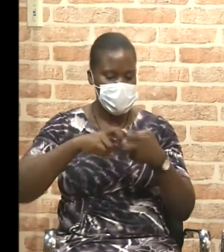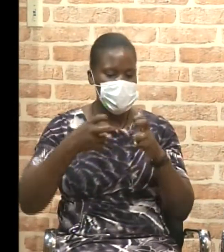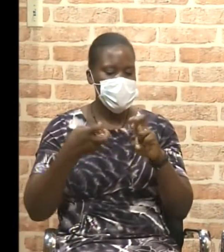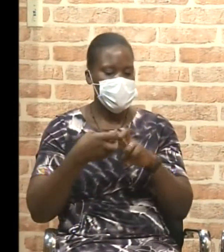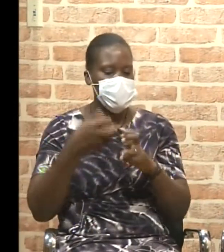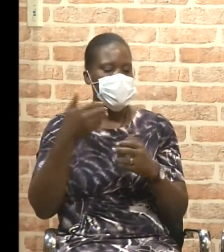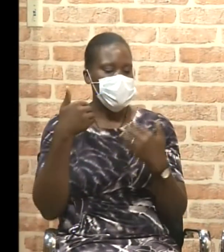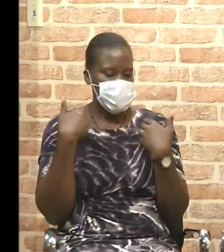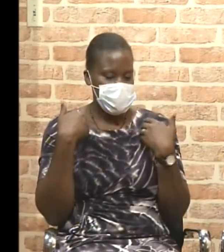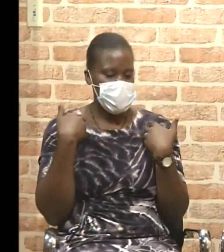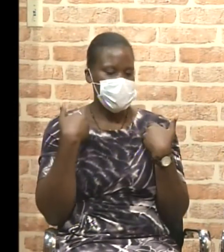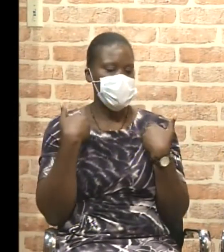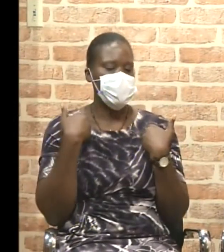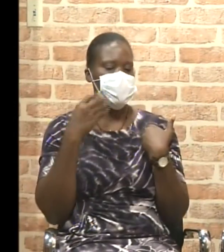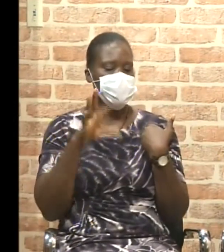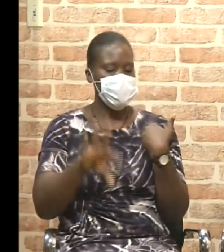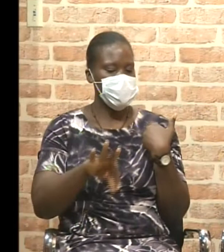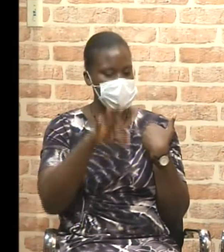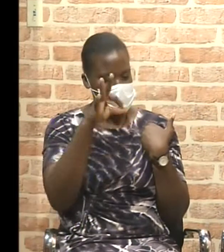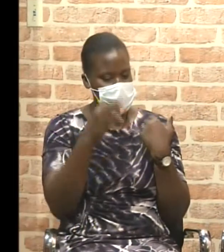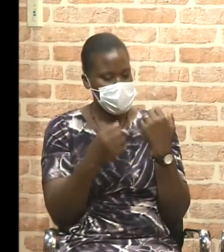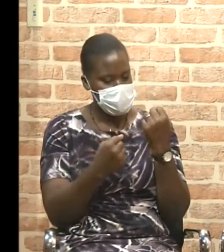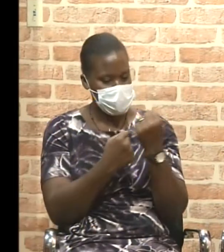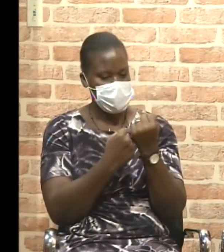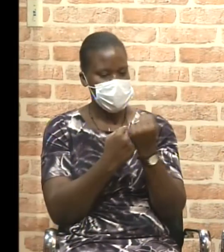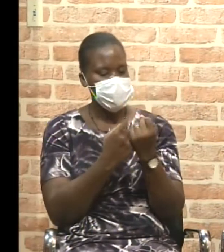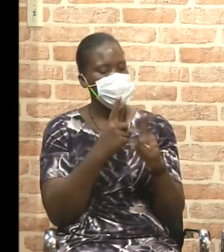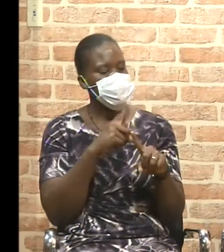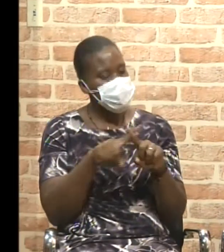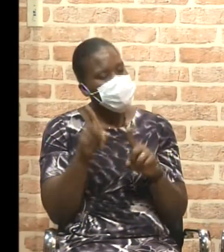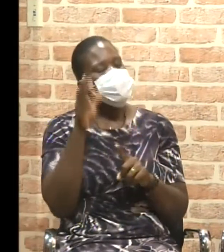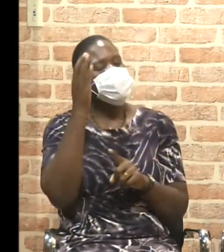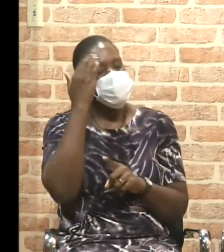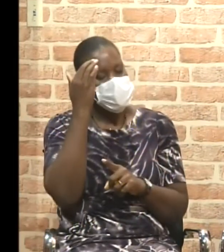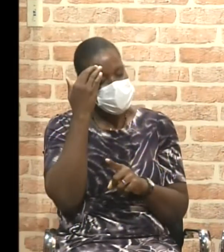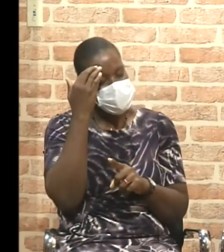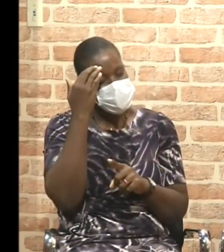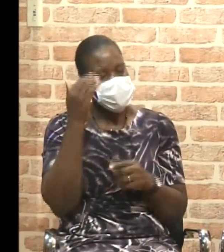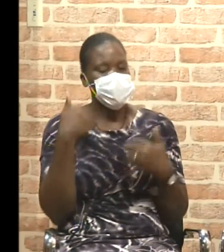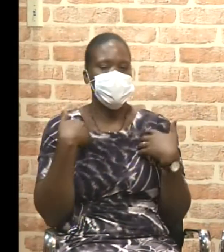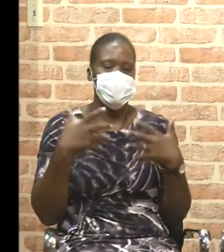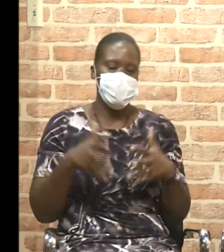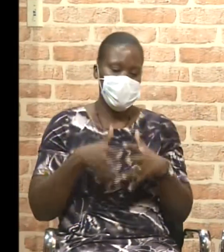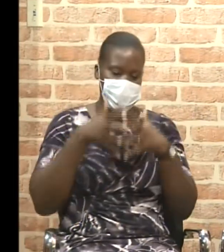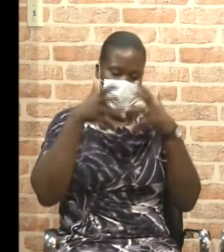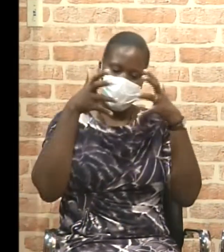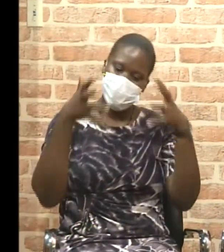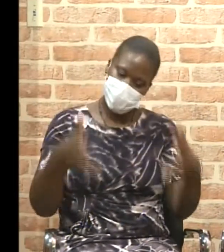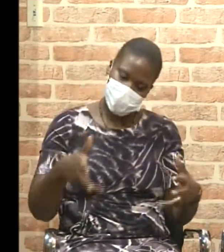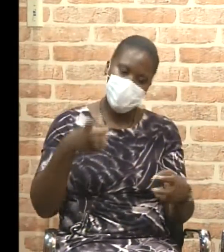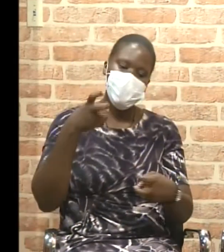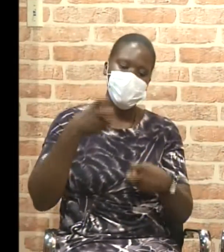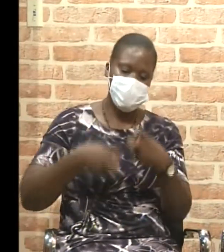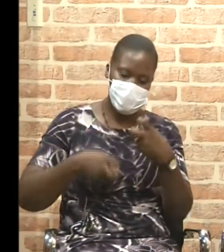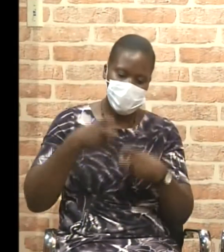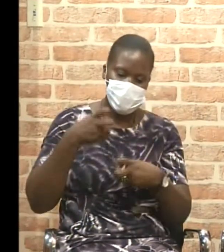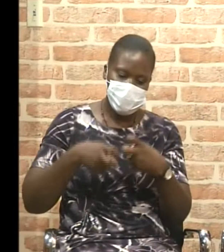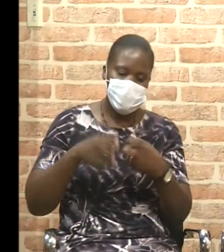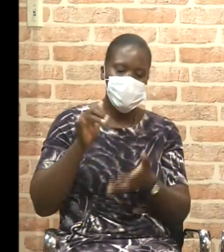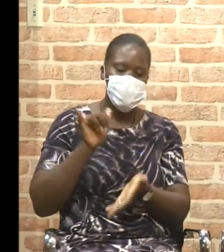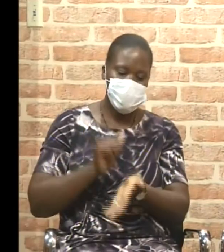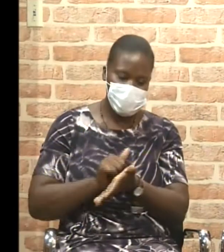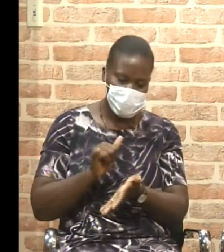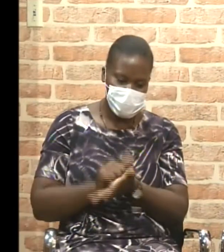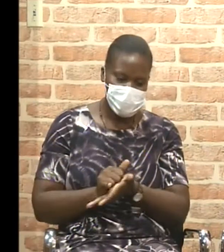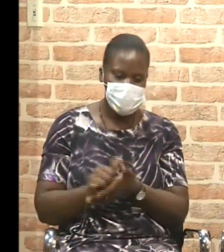gagnant pour le capable joindre assistance. Mais nous connaissons tout système justice là qui en pile difficulté. Mais en même temps, c'est pour ça que justement